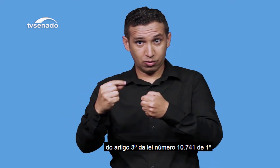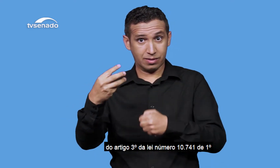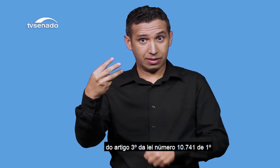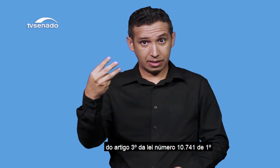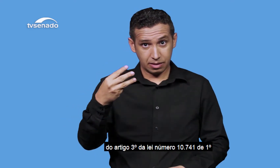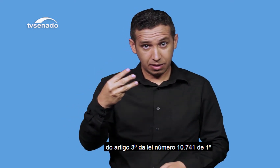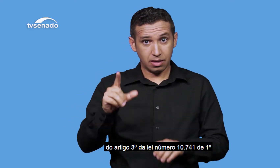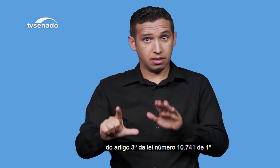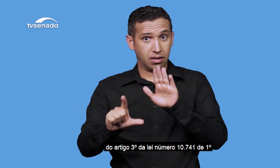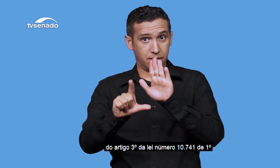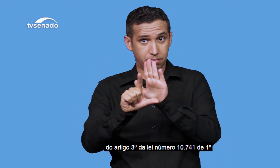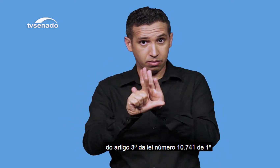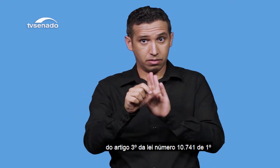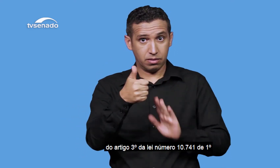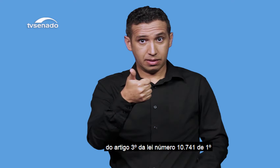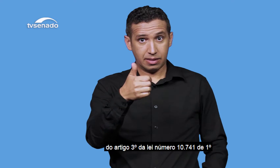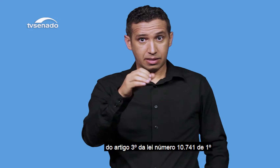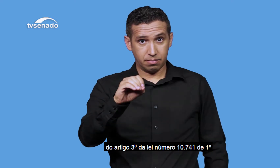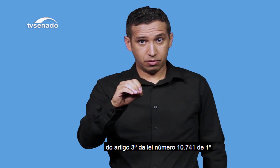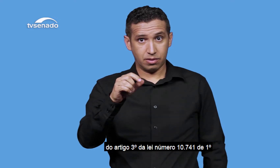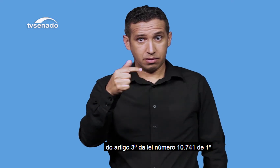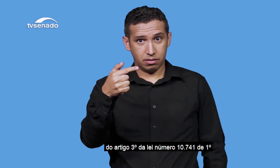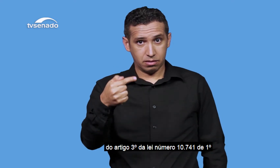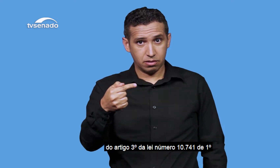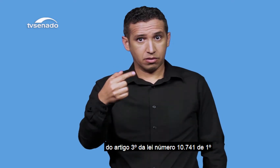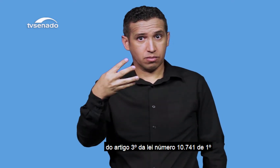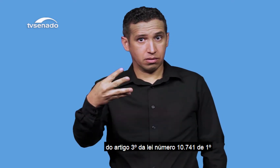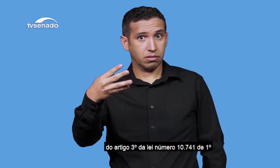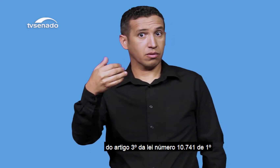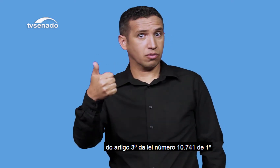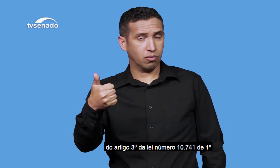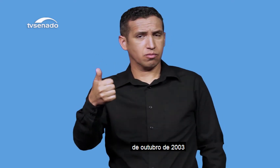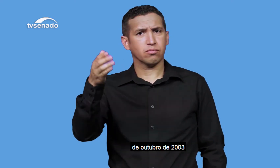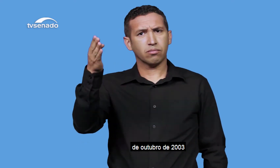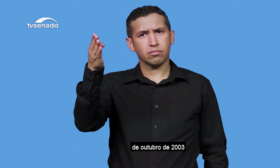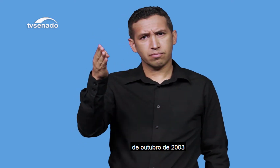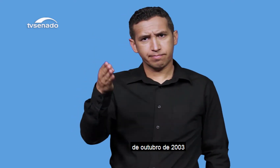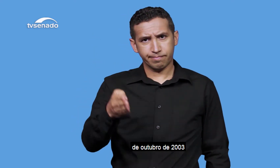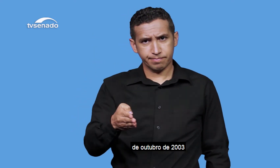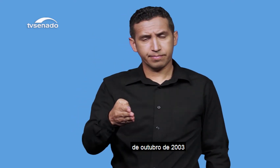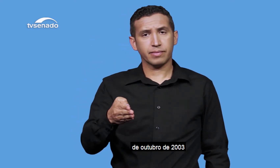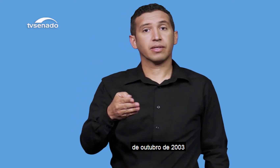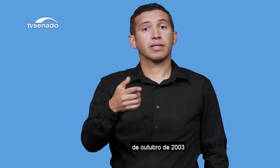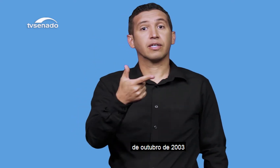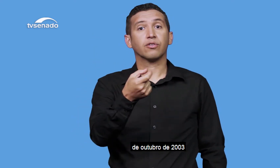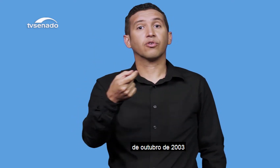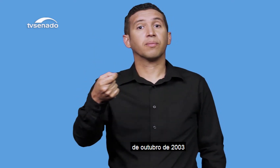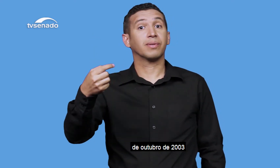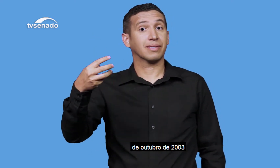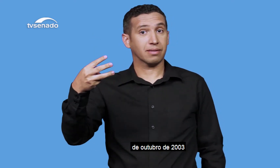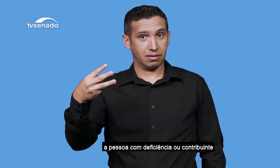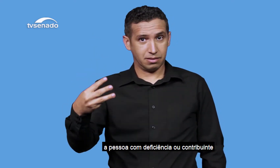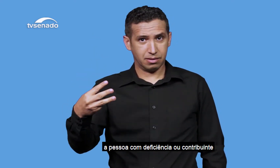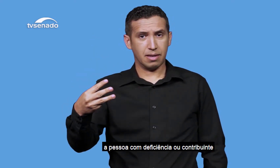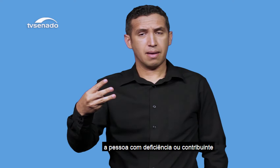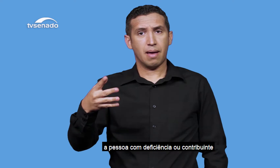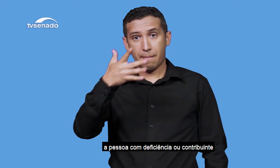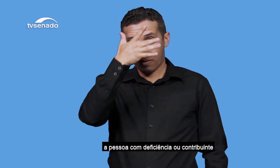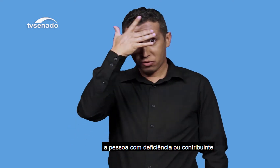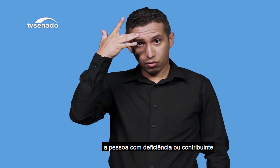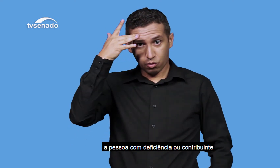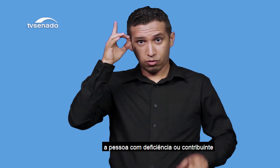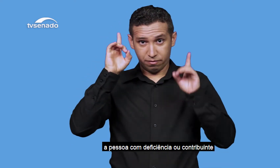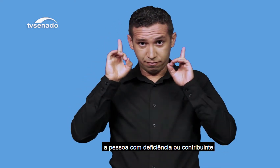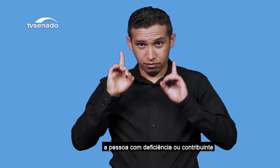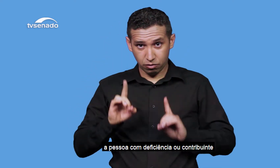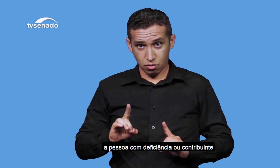3º da lei número 10.741 de 1º de outubro de 2003 a pessoa com